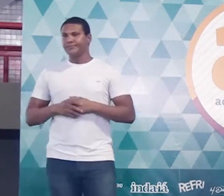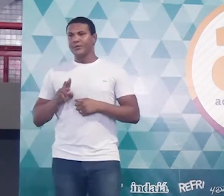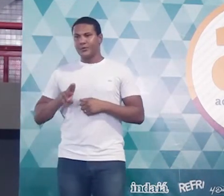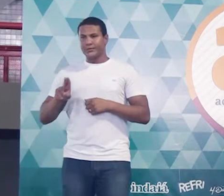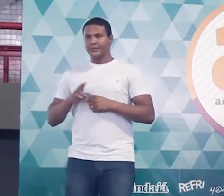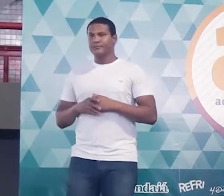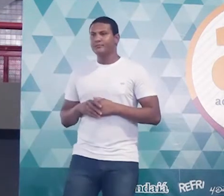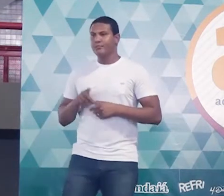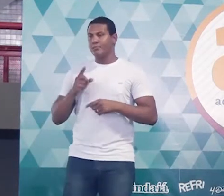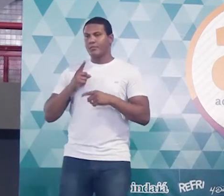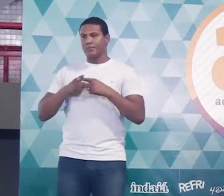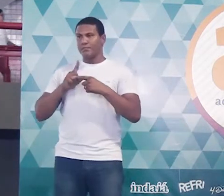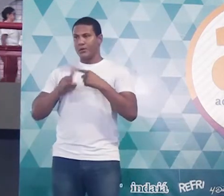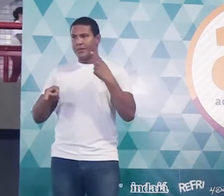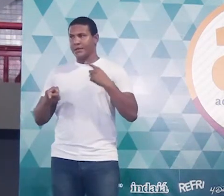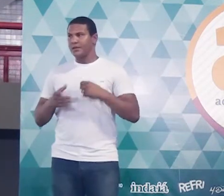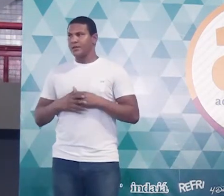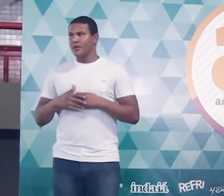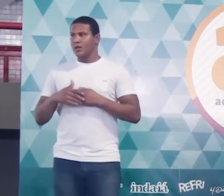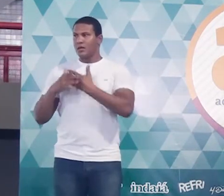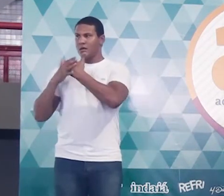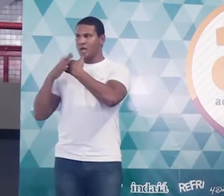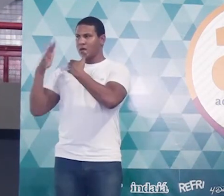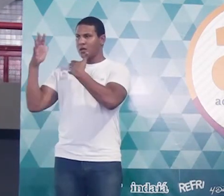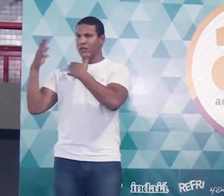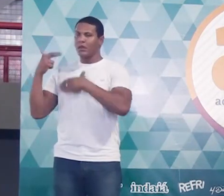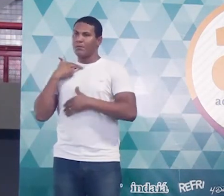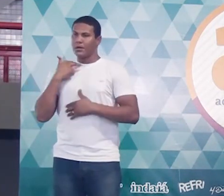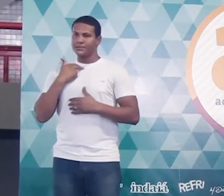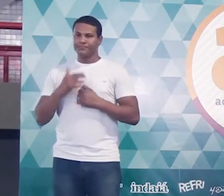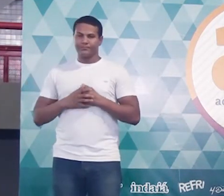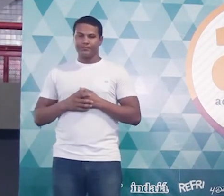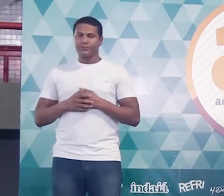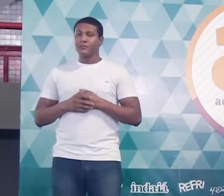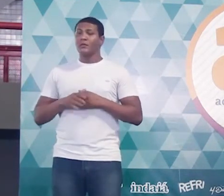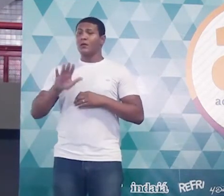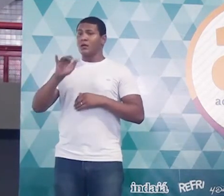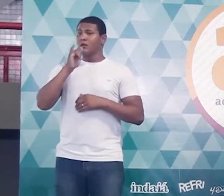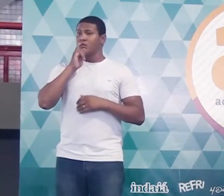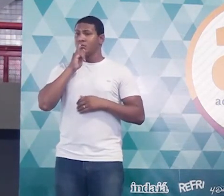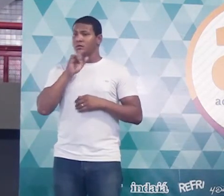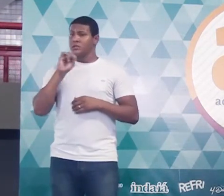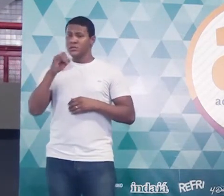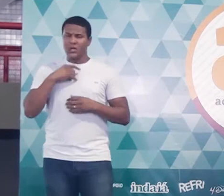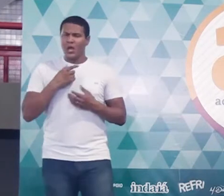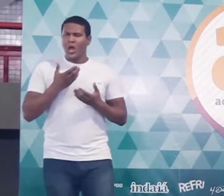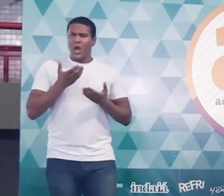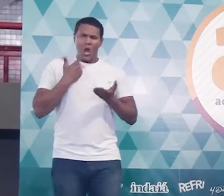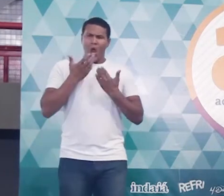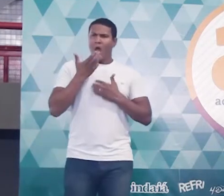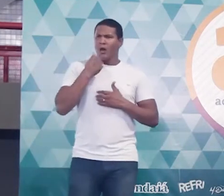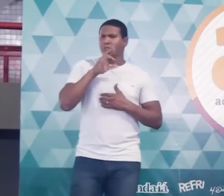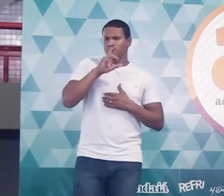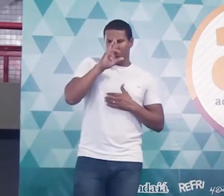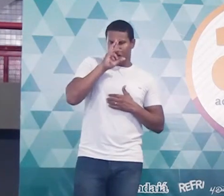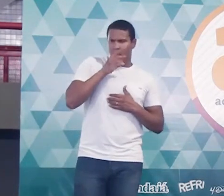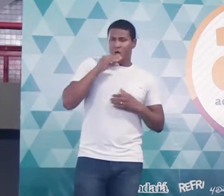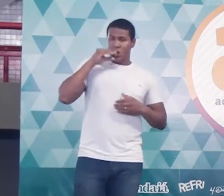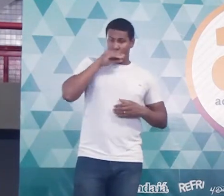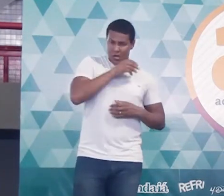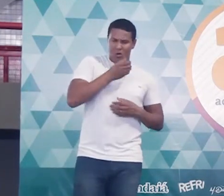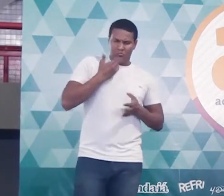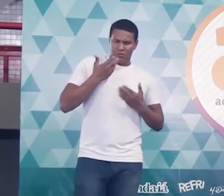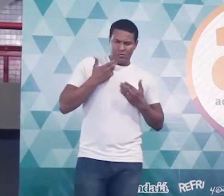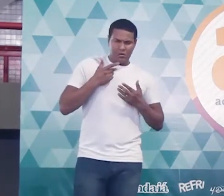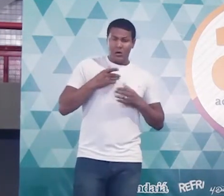Hashtag, viu? É verdade se almoçar e logo após tomar banho gelado faz mal? Foi o que eu disse. Minha avó